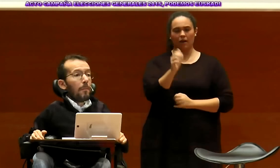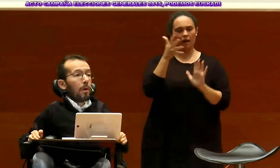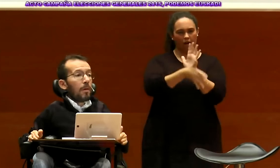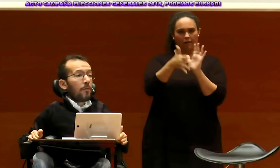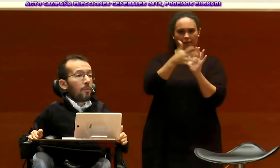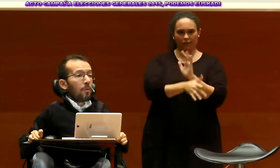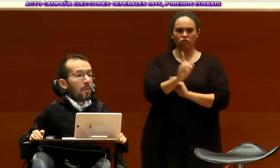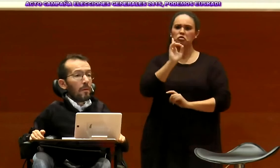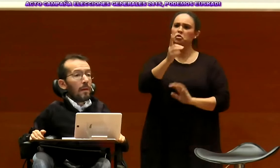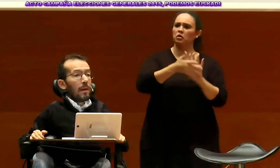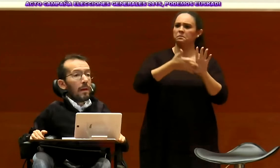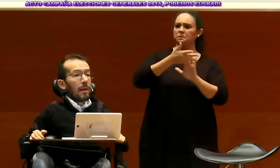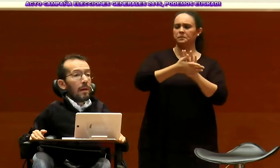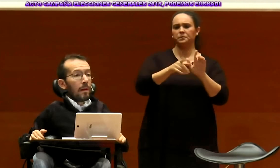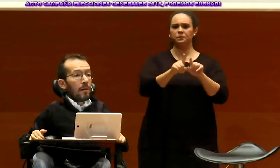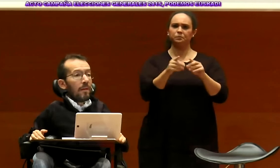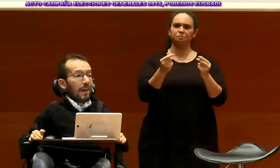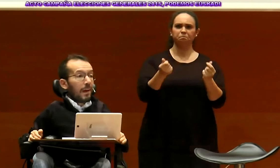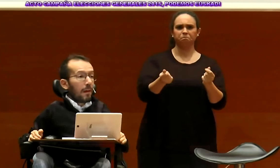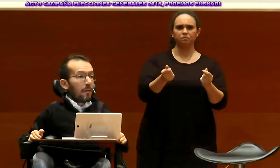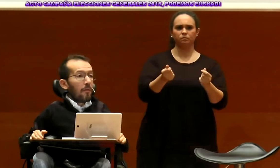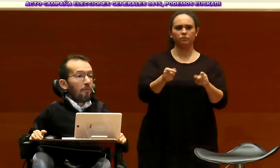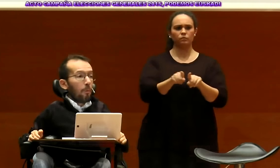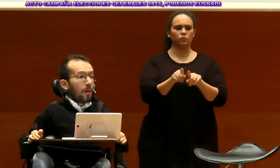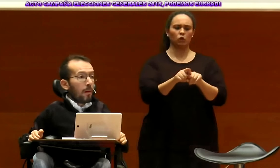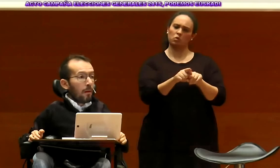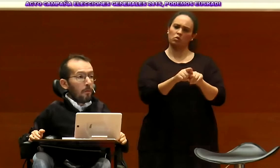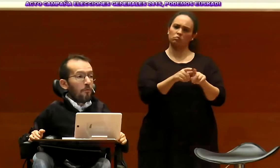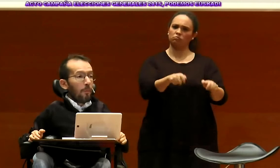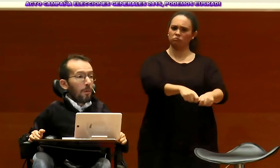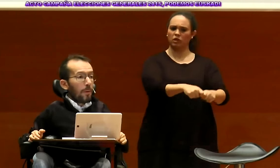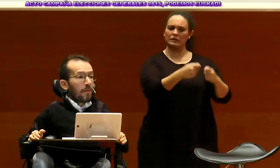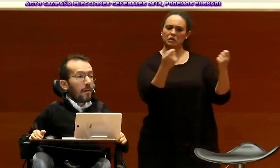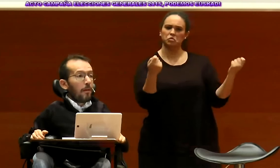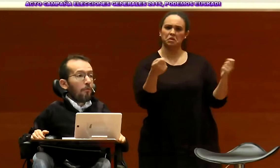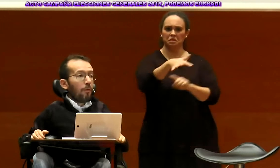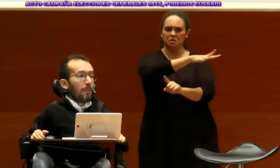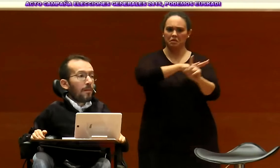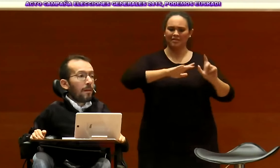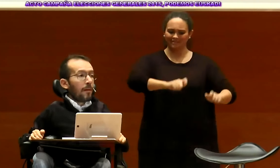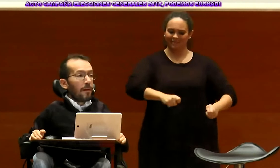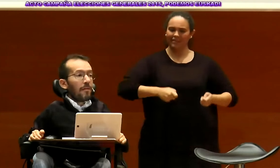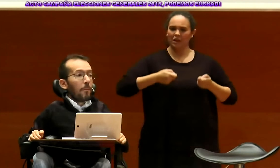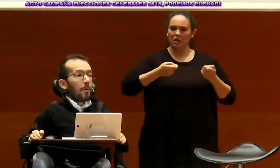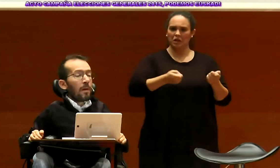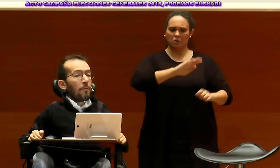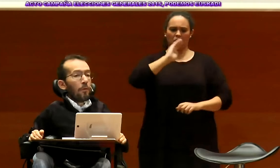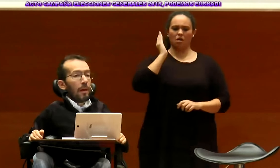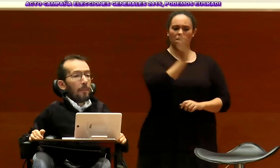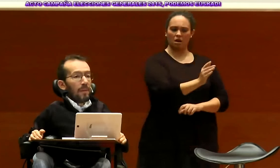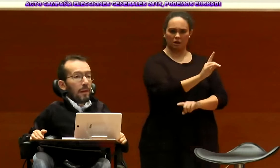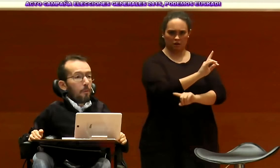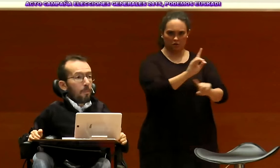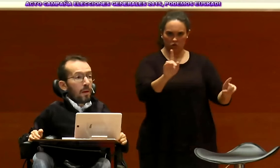solamente estamos hablando de dejar de destruir nuestro medio ambiente, no solamente estamos hablando